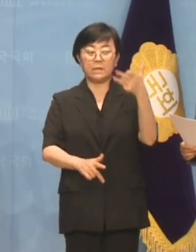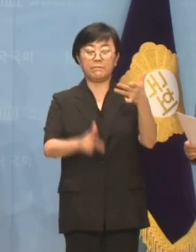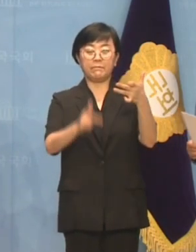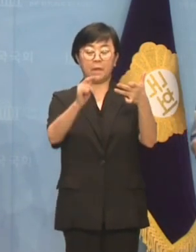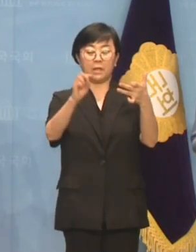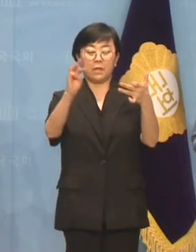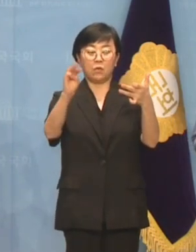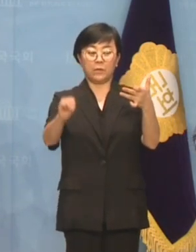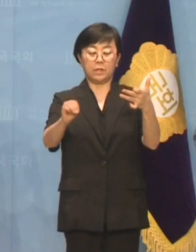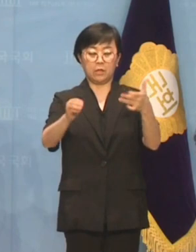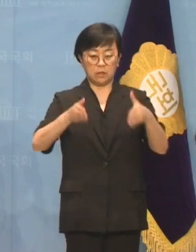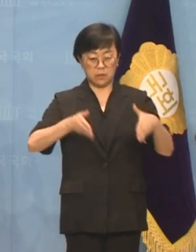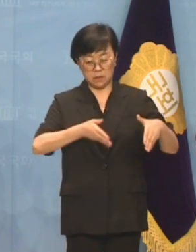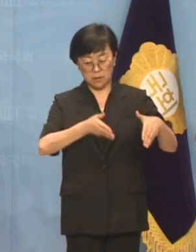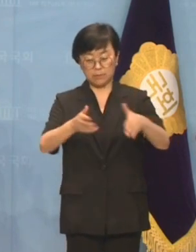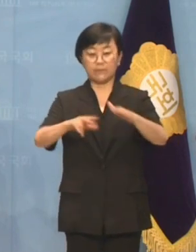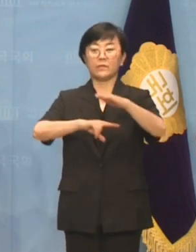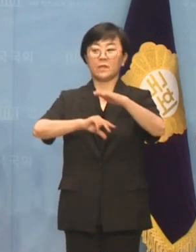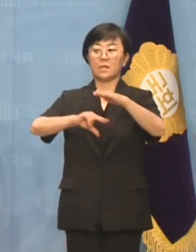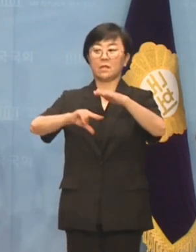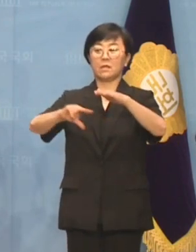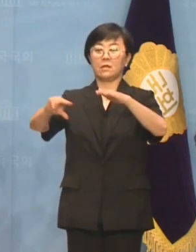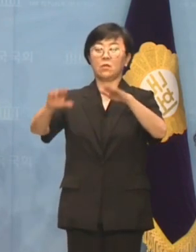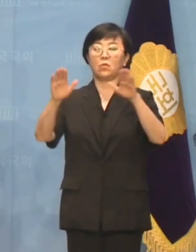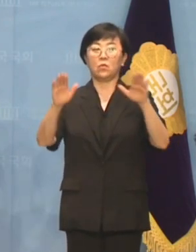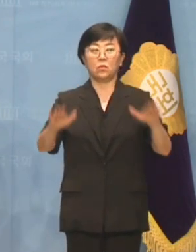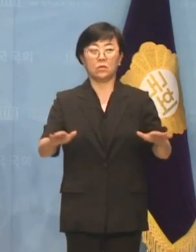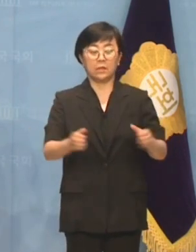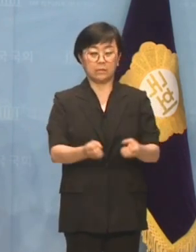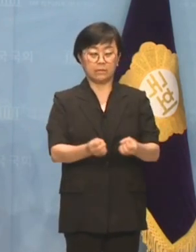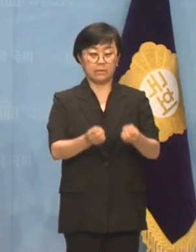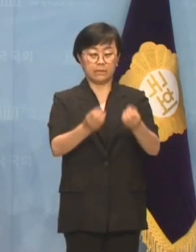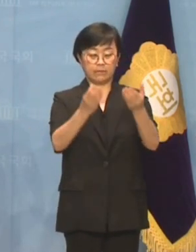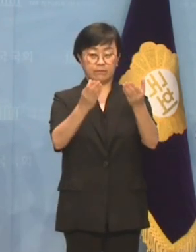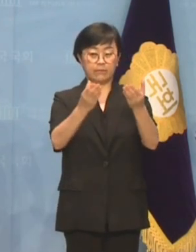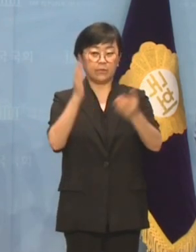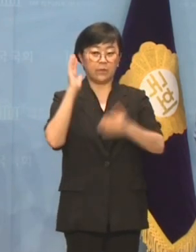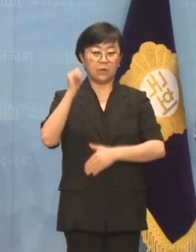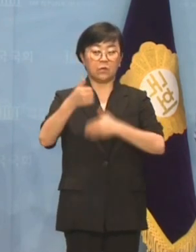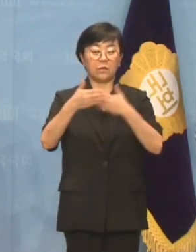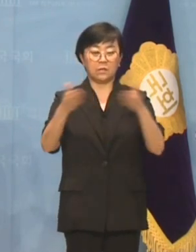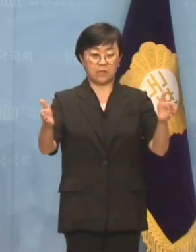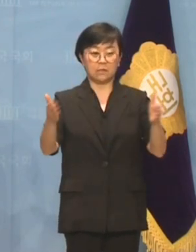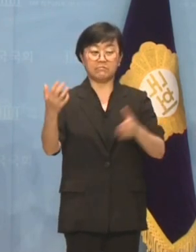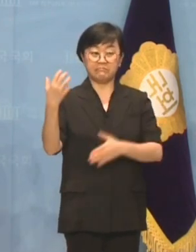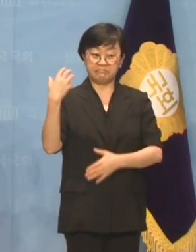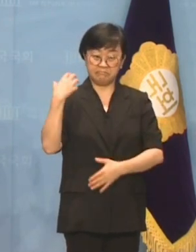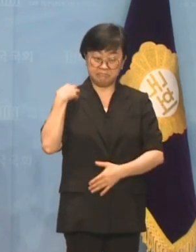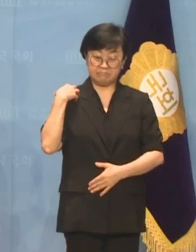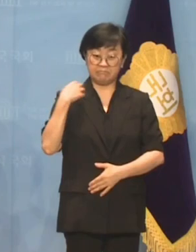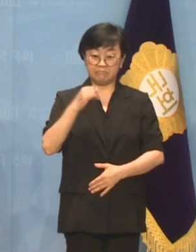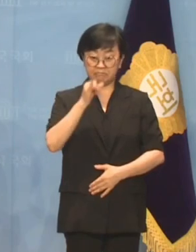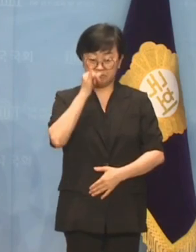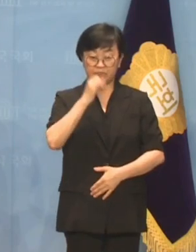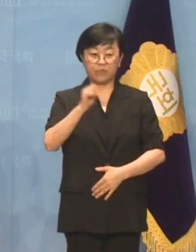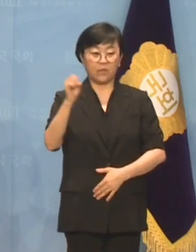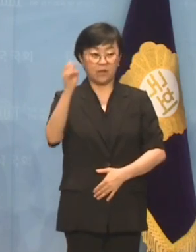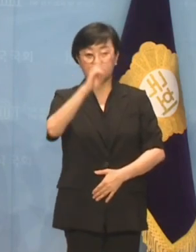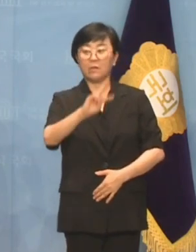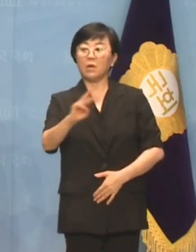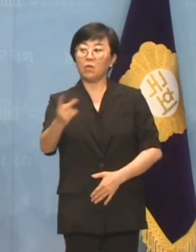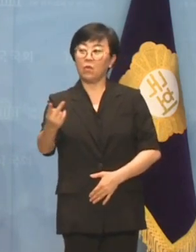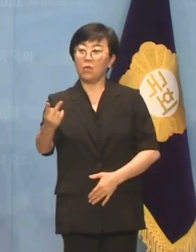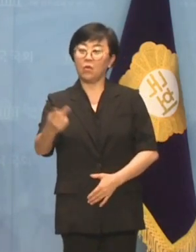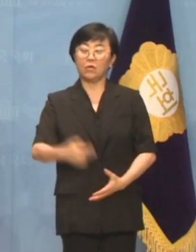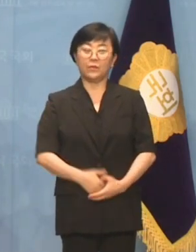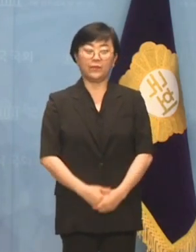정도 되는 지하철인데, 오늘 행사를 대통령실 주관 행사로 급작스럽게